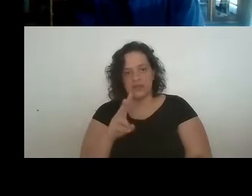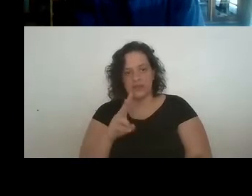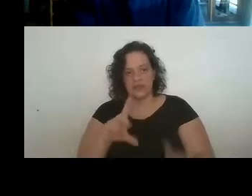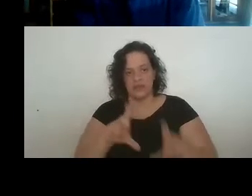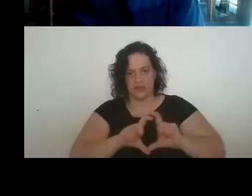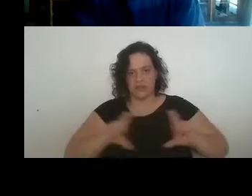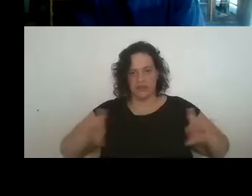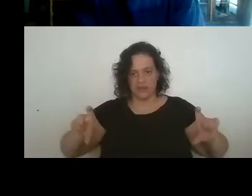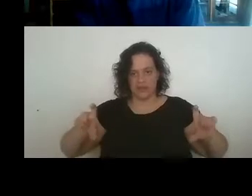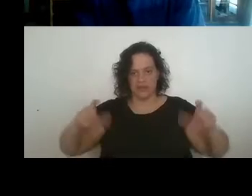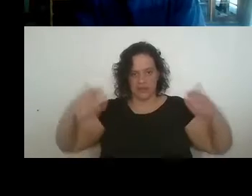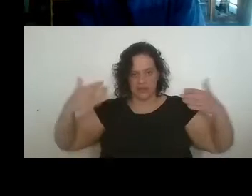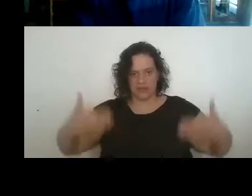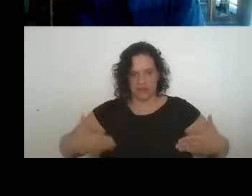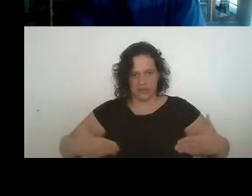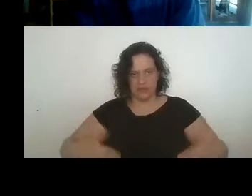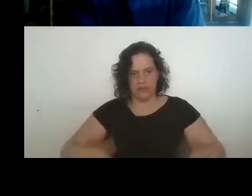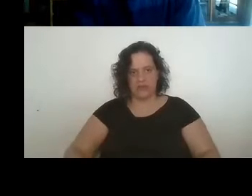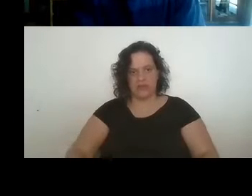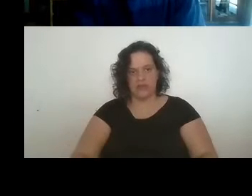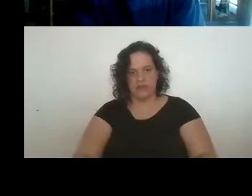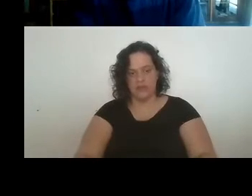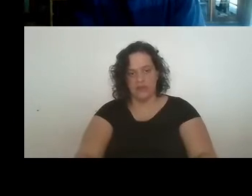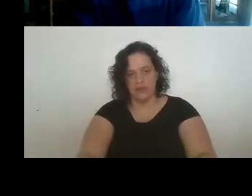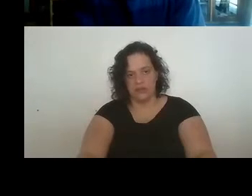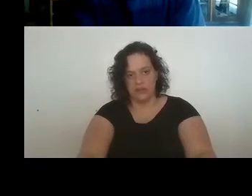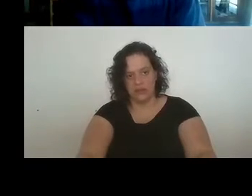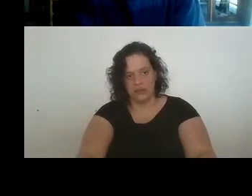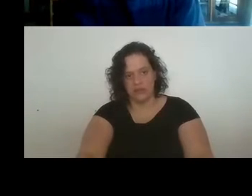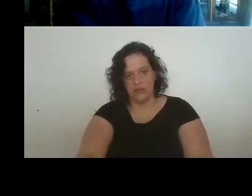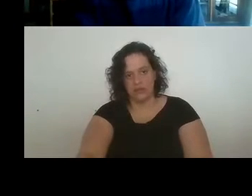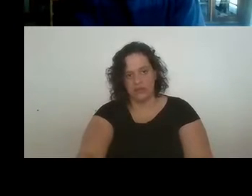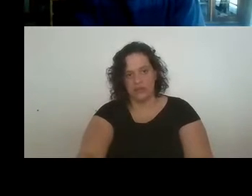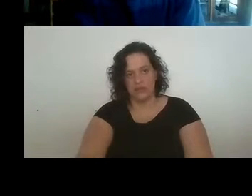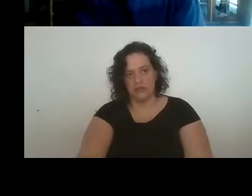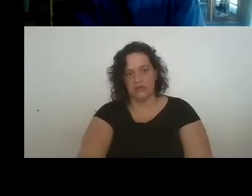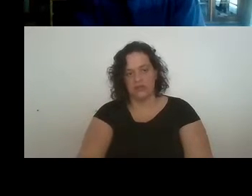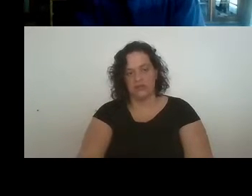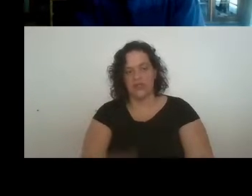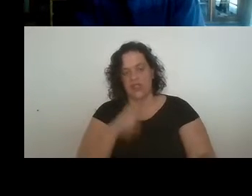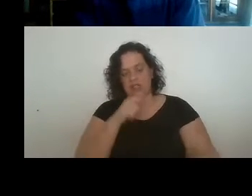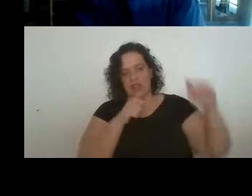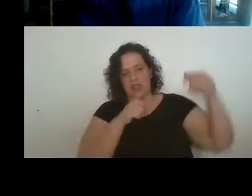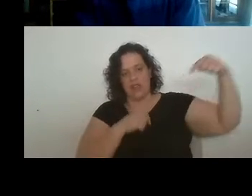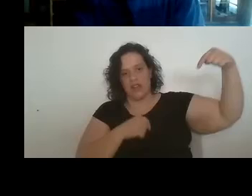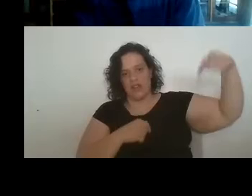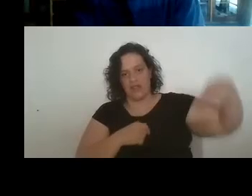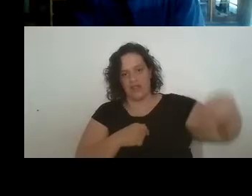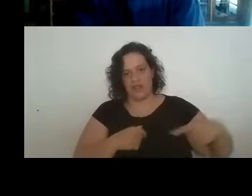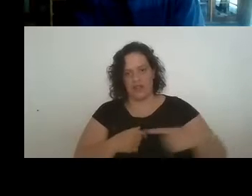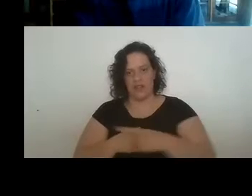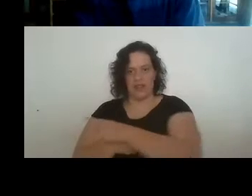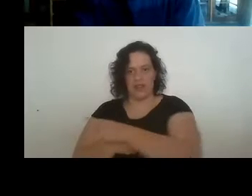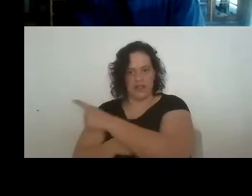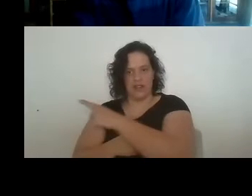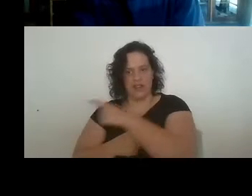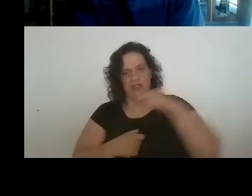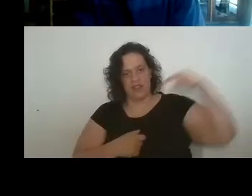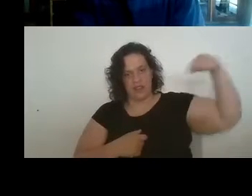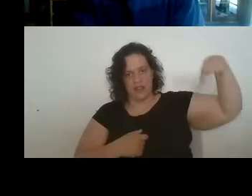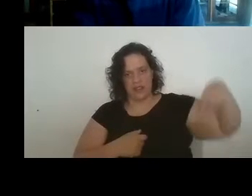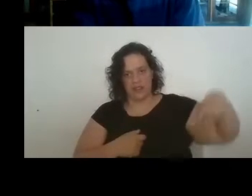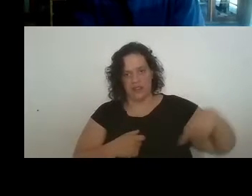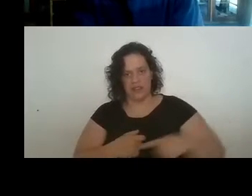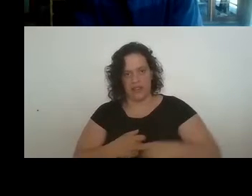longitudinal, se a gente olhar o caminho da água, ele entra da esquerda para a direita. Então, ele passa por esse